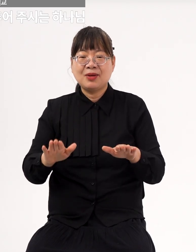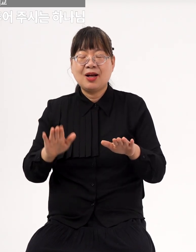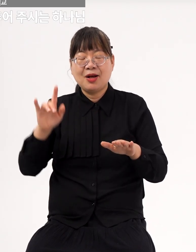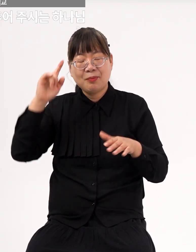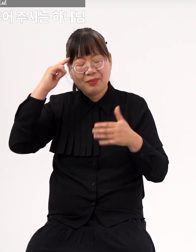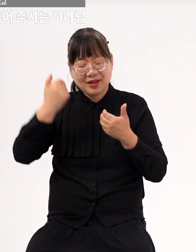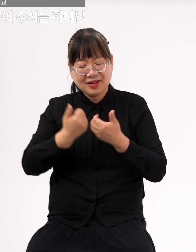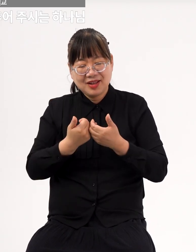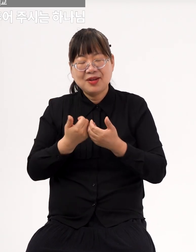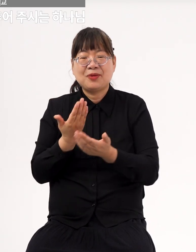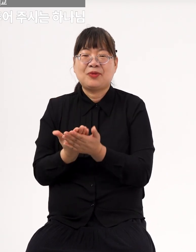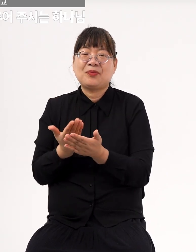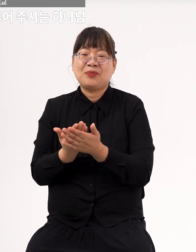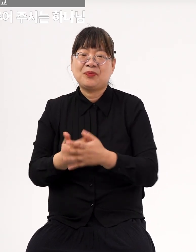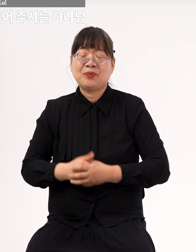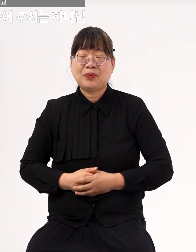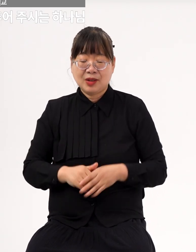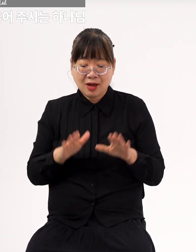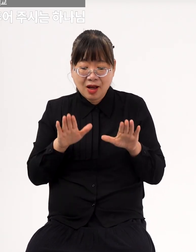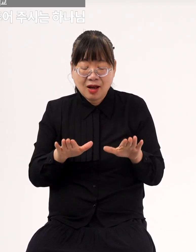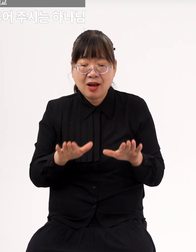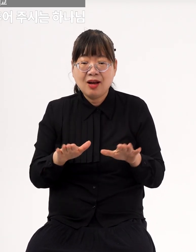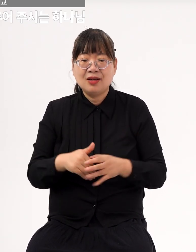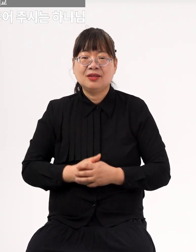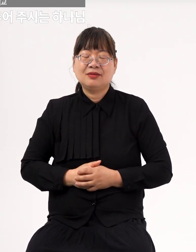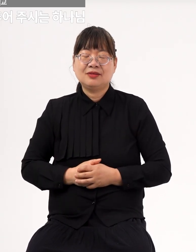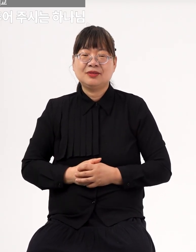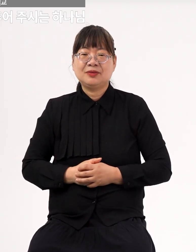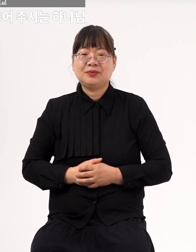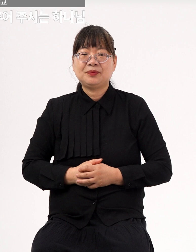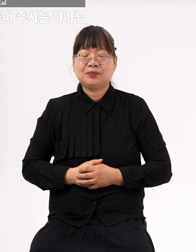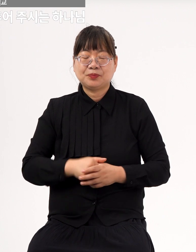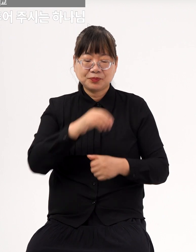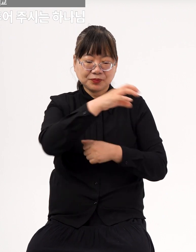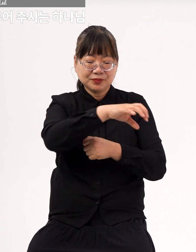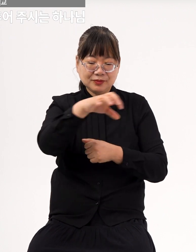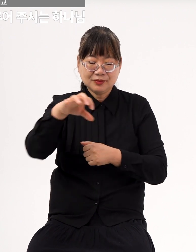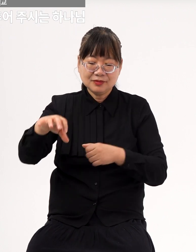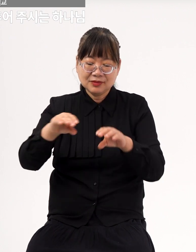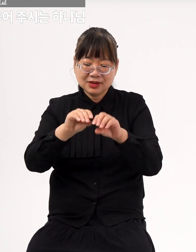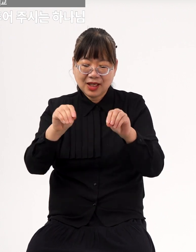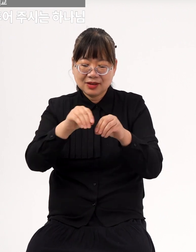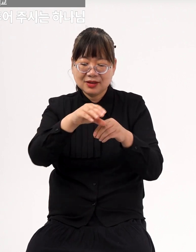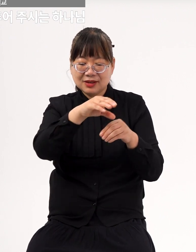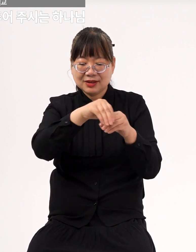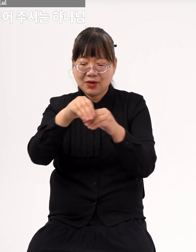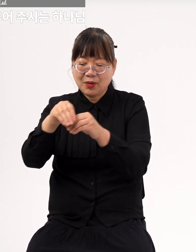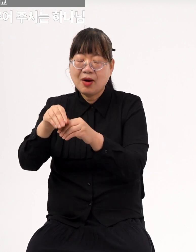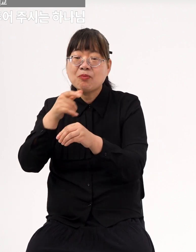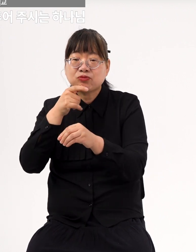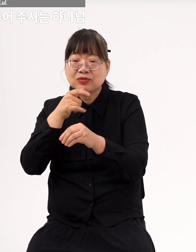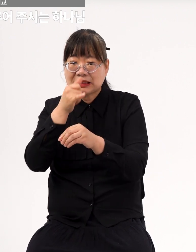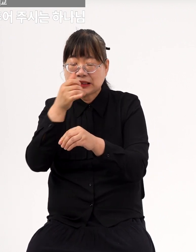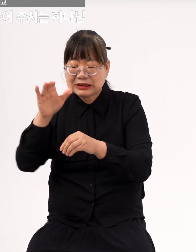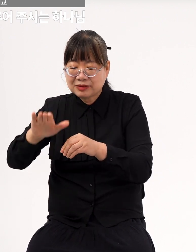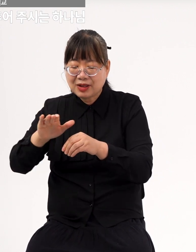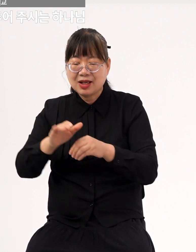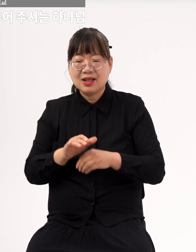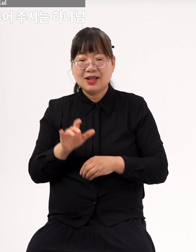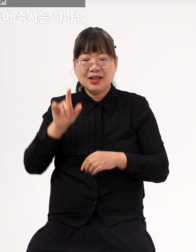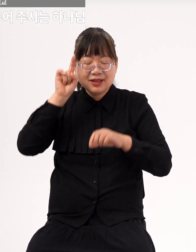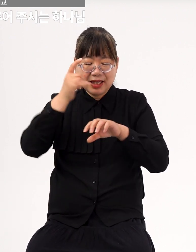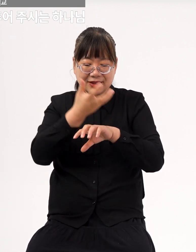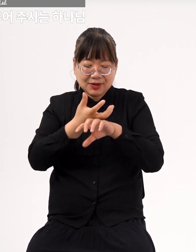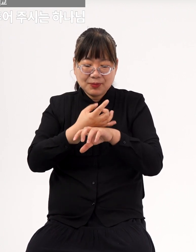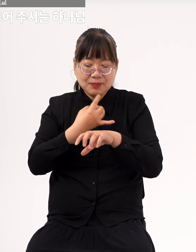반대로 한번 해주세요. 이번에는 주변의 땅은 졌는데 양털만 이슬이